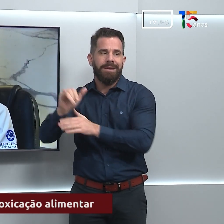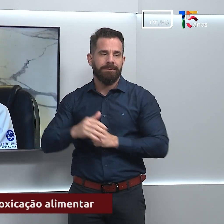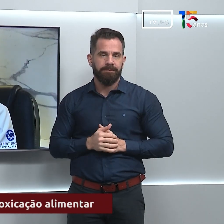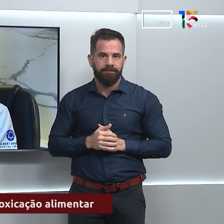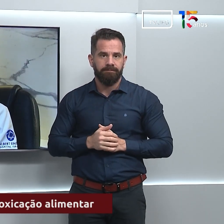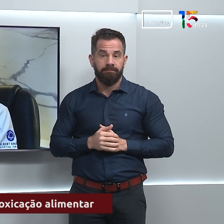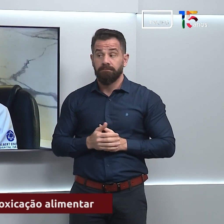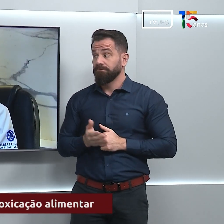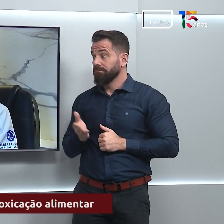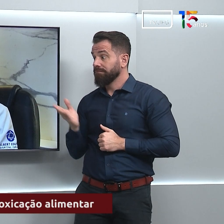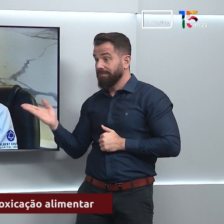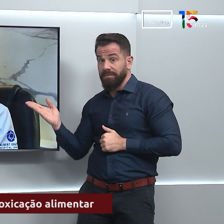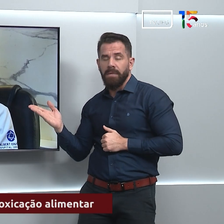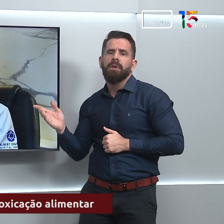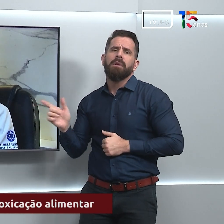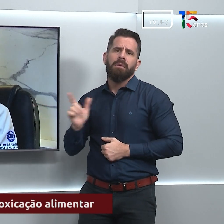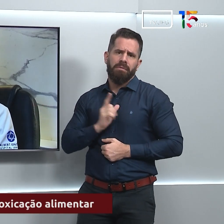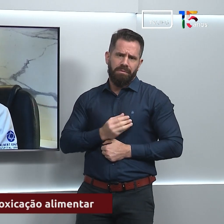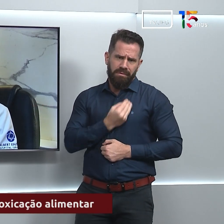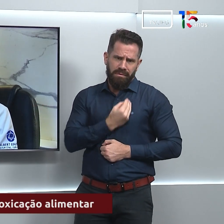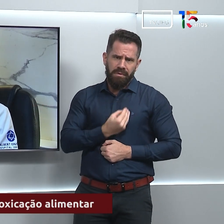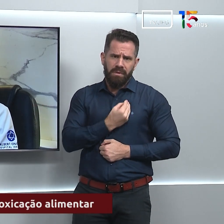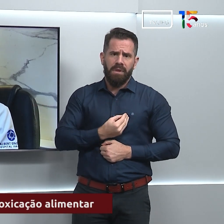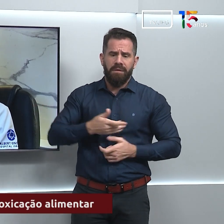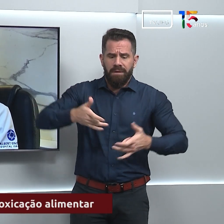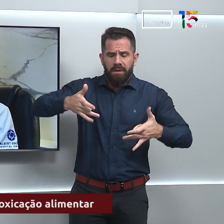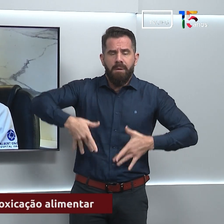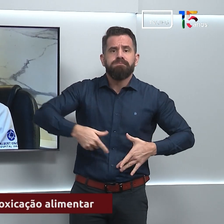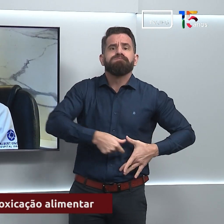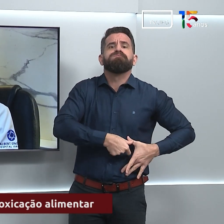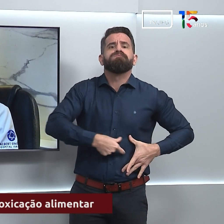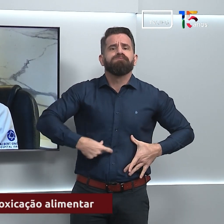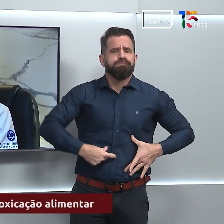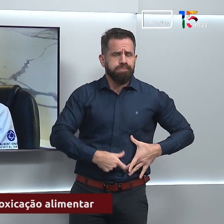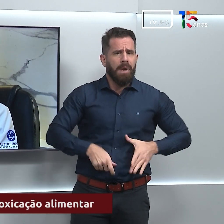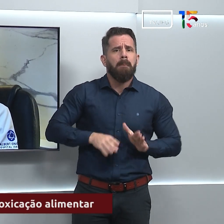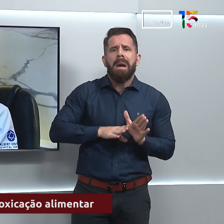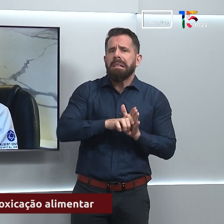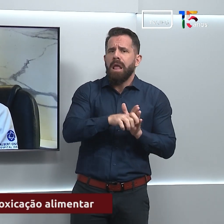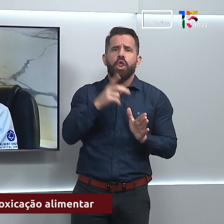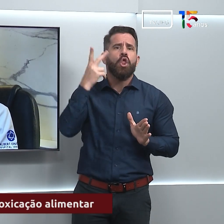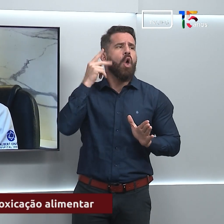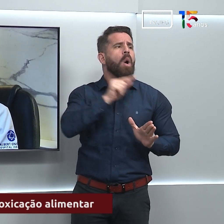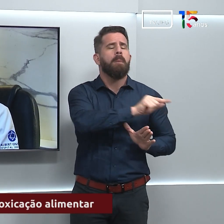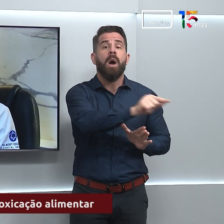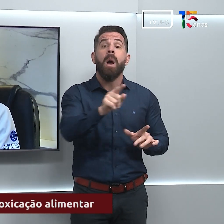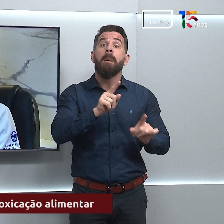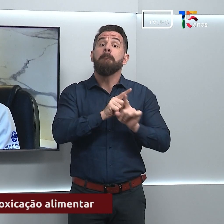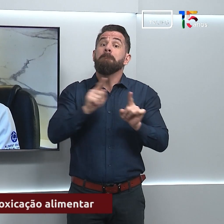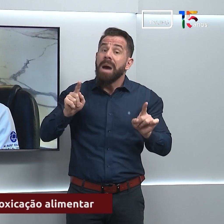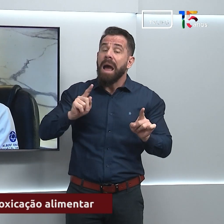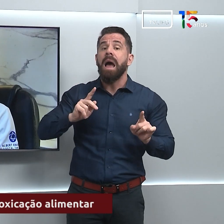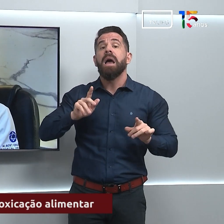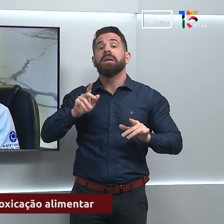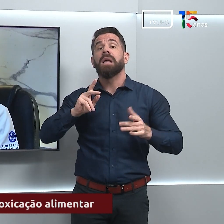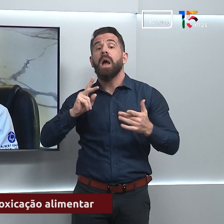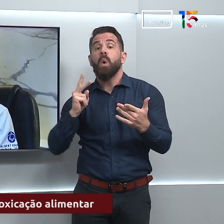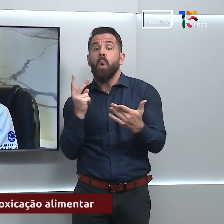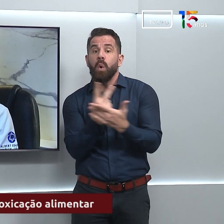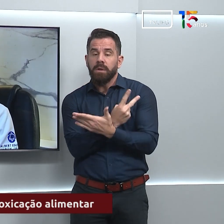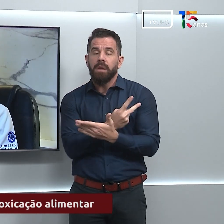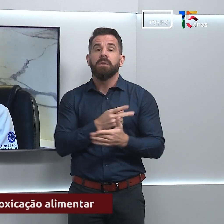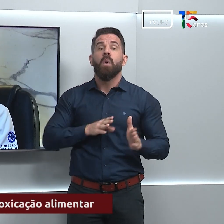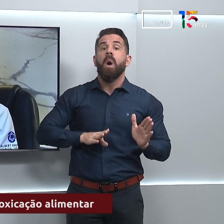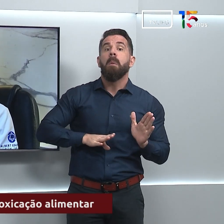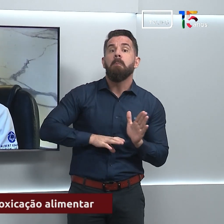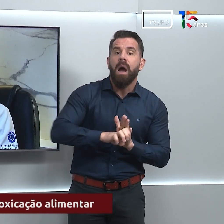que normalmente está presente no cólon, no intestino grosso, porém, algumas cepas têm mecanismos que permitem que ela vença